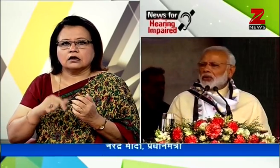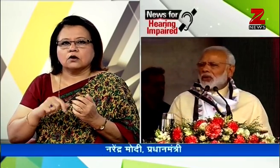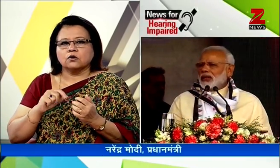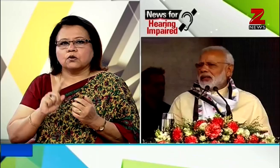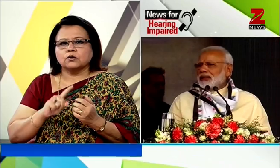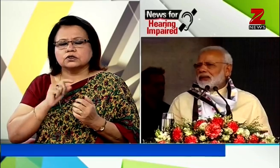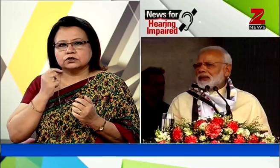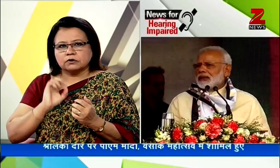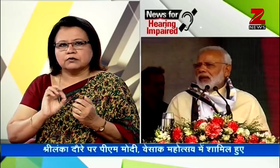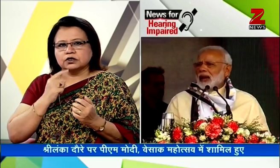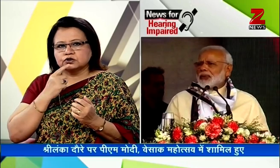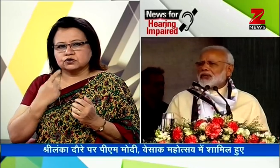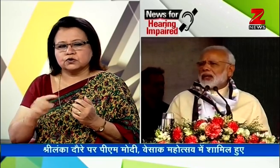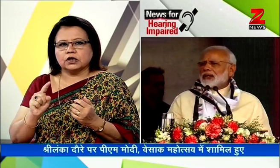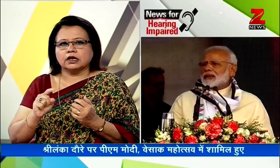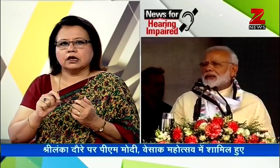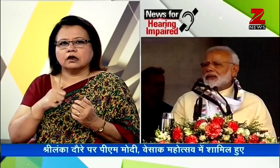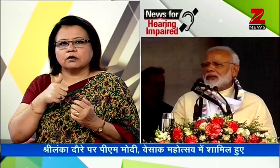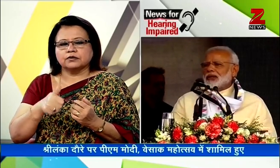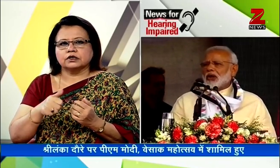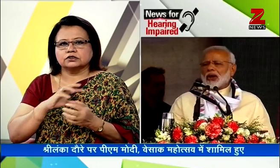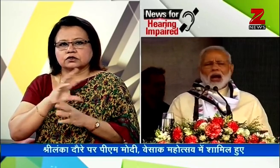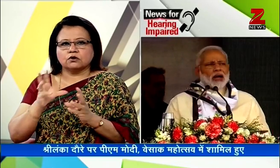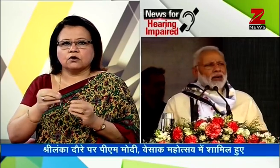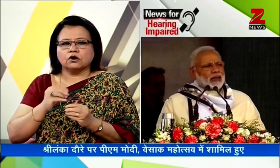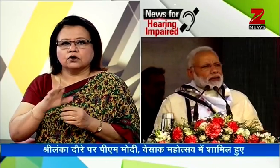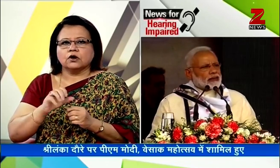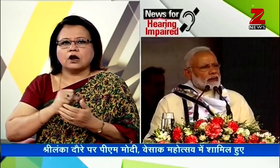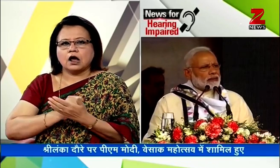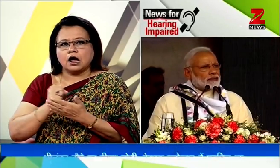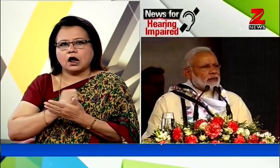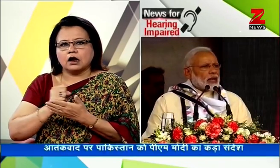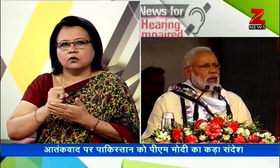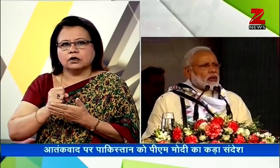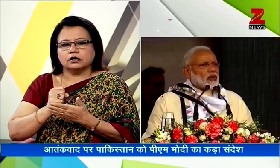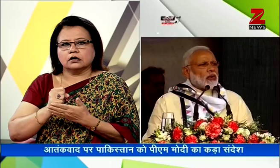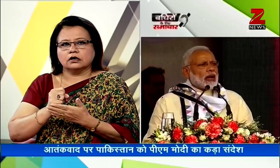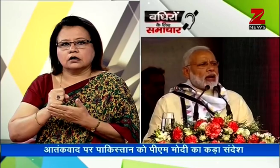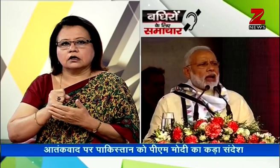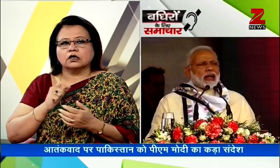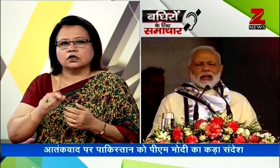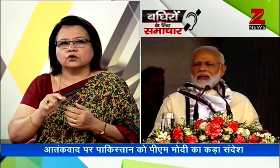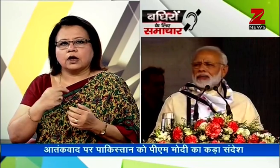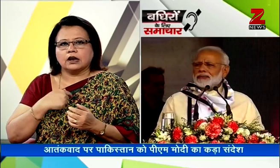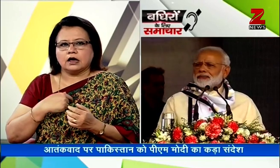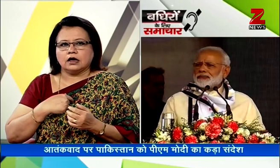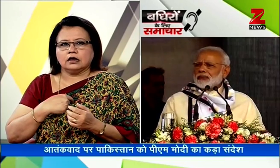वन ट्रूली एप्रिशिएट योर हार्ड वर्क। यू एंड